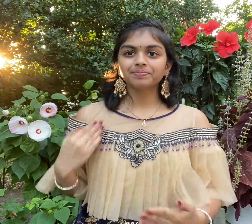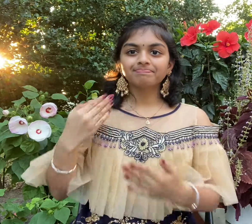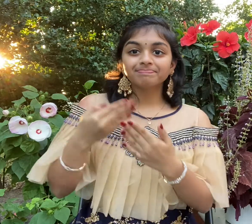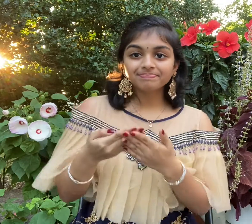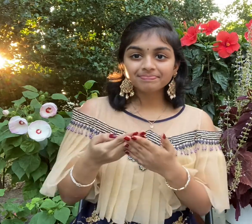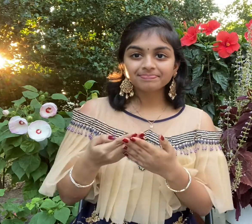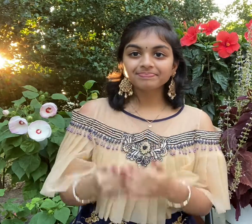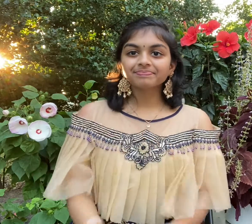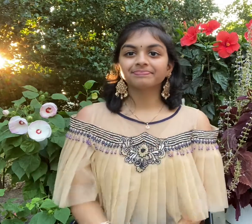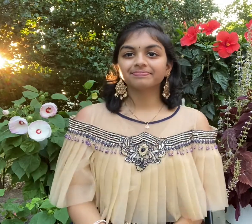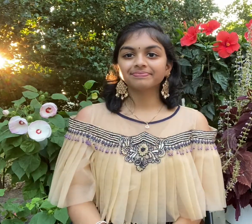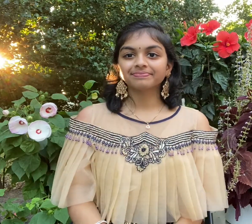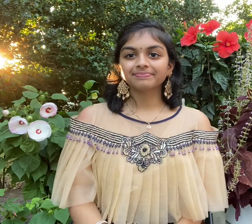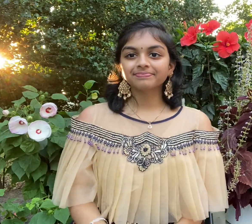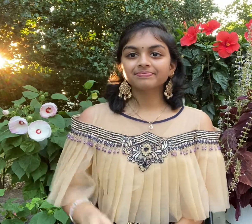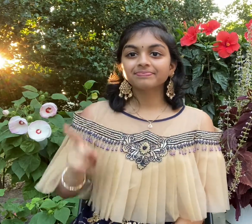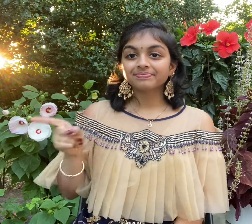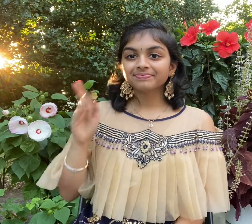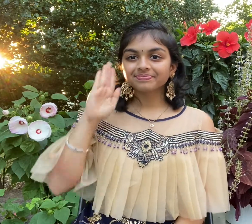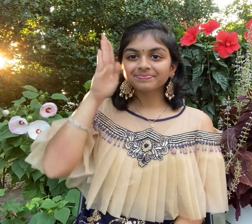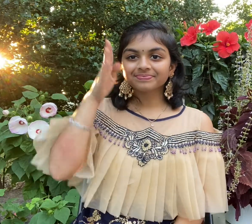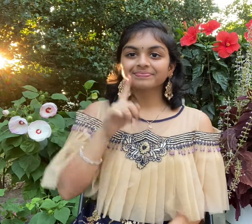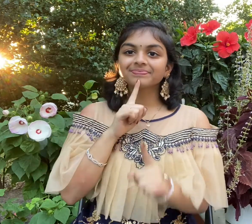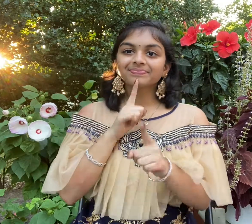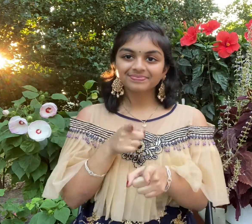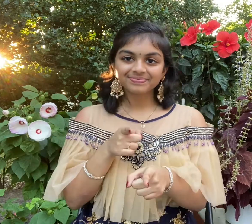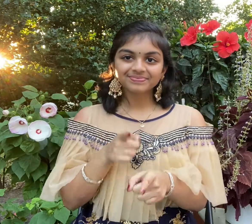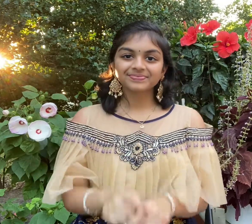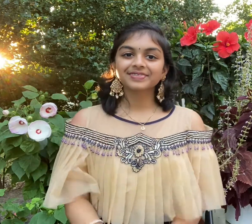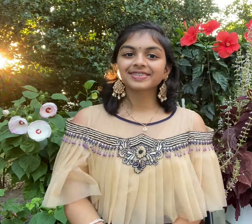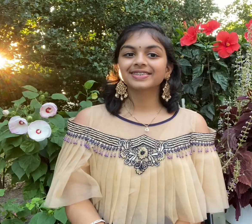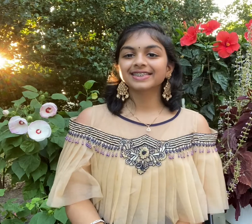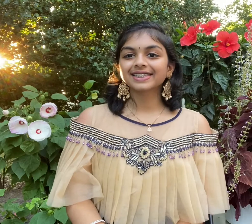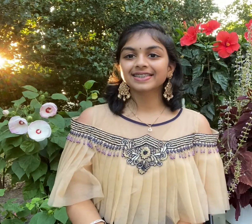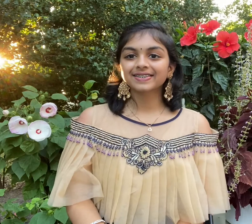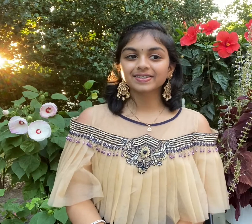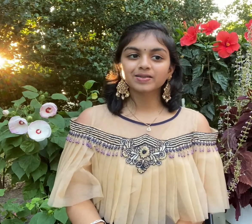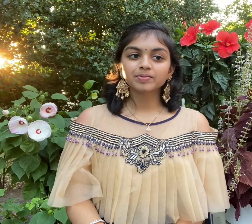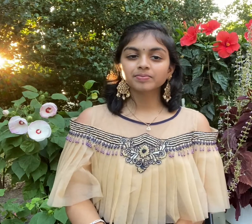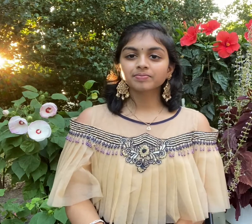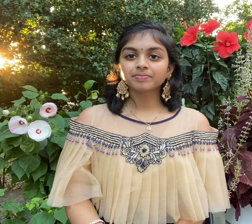ಬಡತನವೆಂಬ ಮಂತ್ರವಾದಿ ಹೊಗಲು ಒಡನೆ